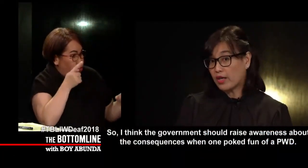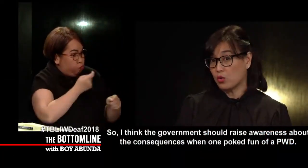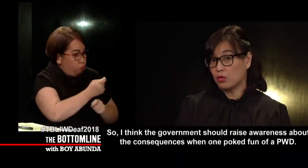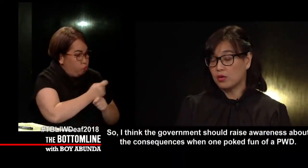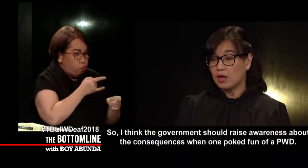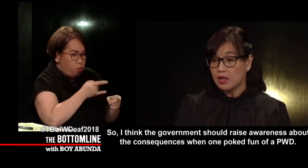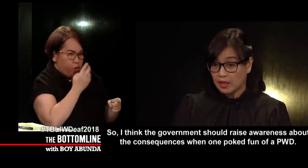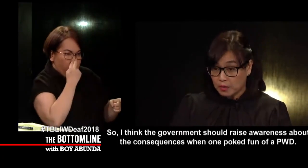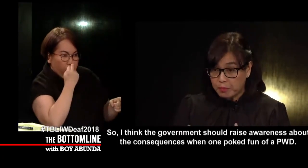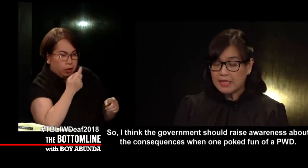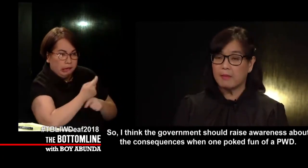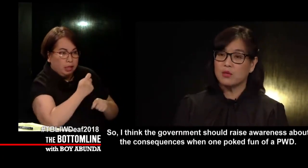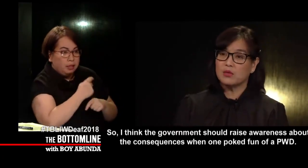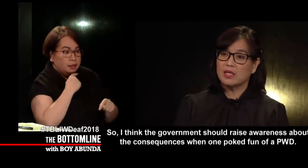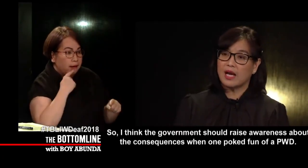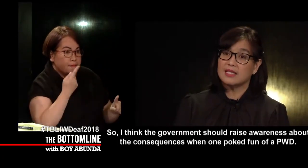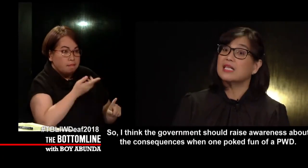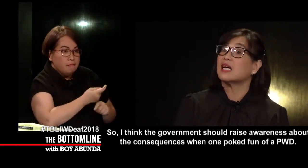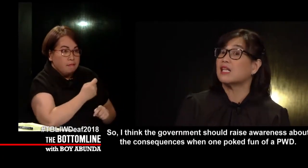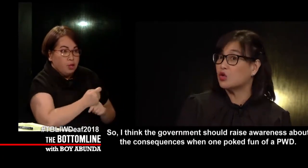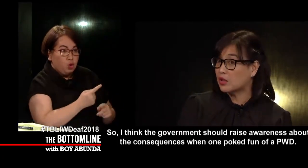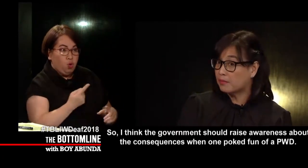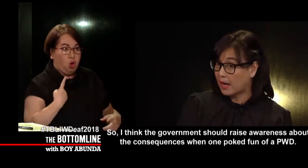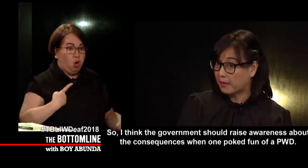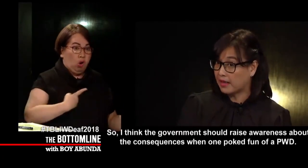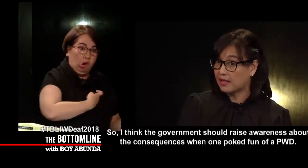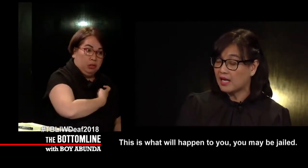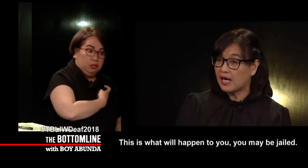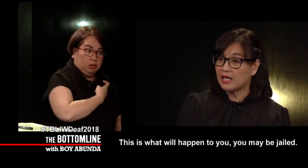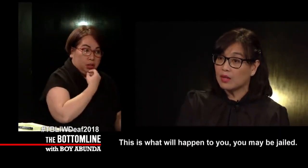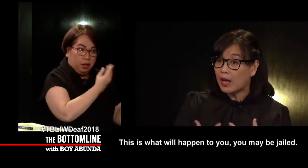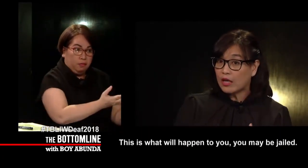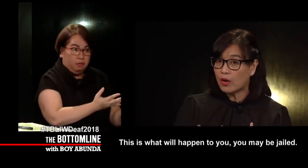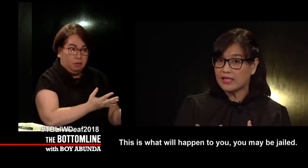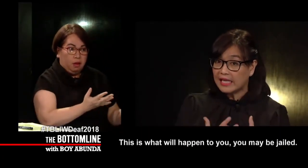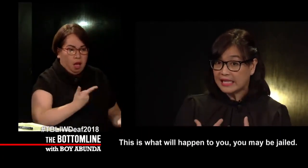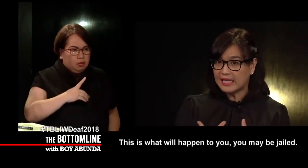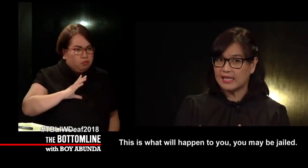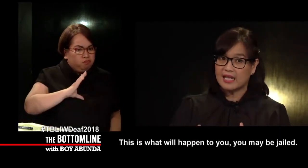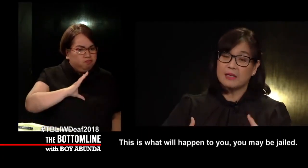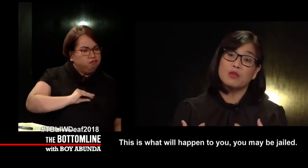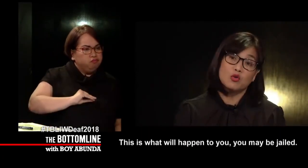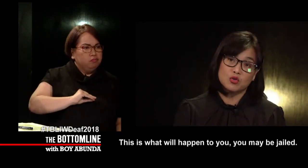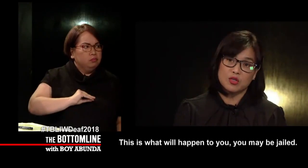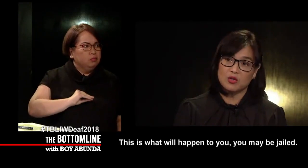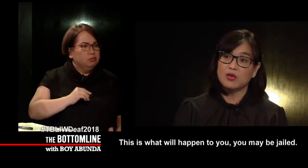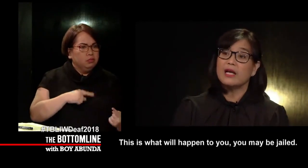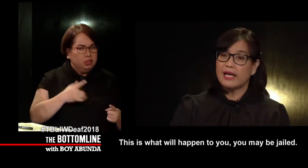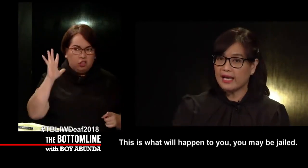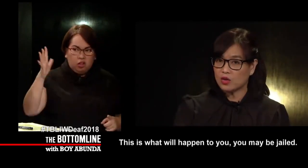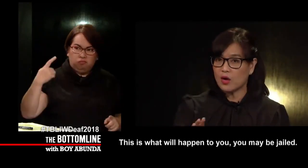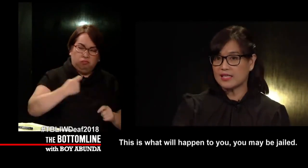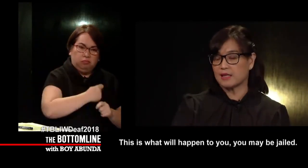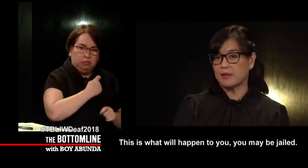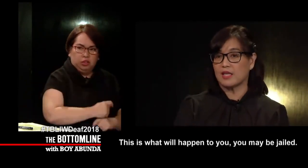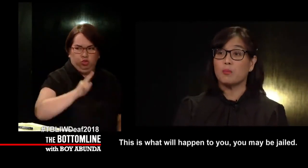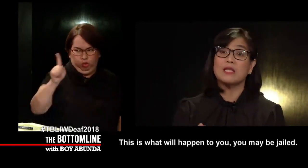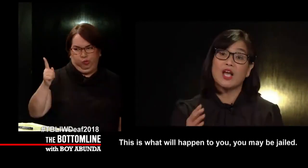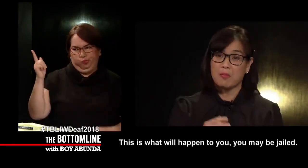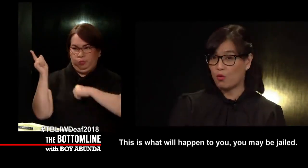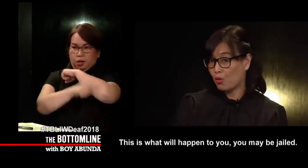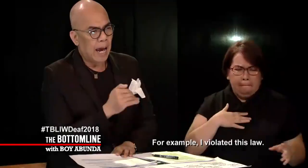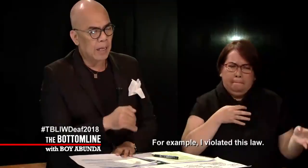kapwa nyo na yung PWD ay sinaktan yung damdamin at nawala yung kanyang integridad dahil sa panunukso ninyo, itong kasasapitan